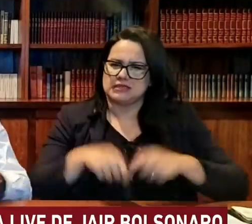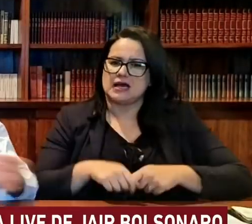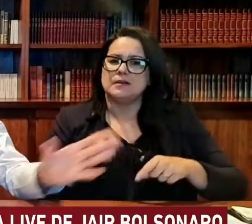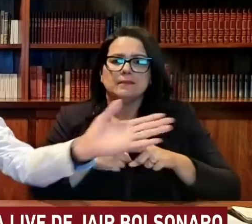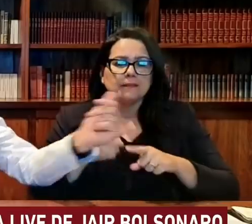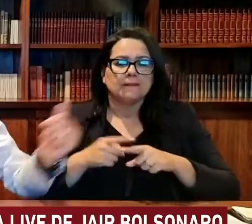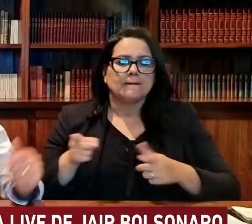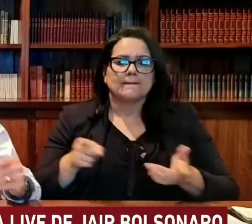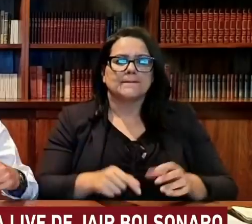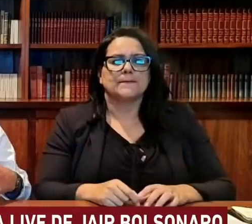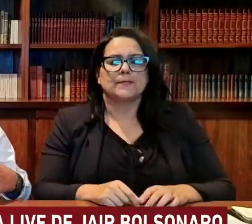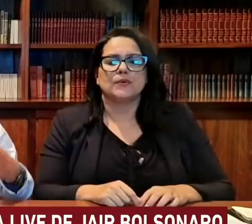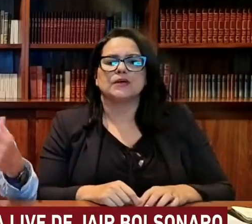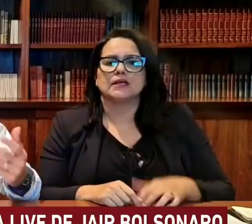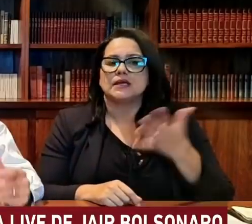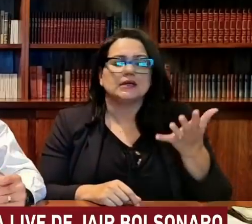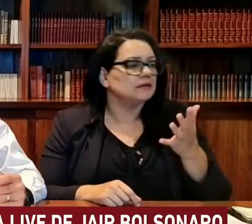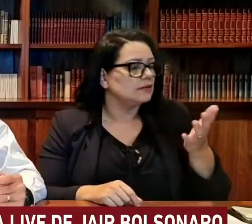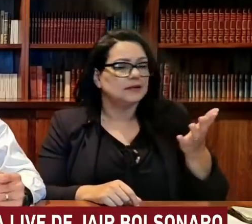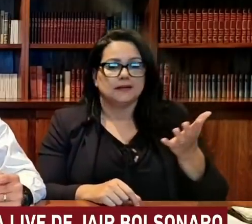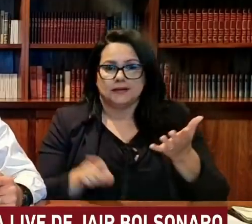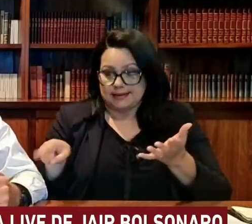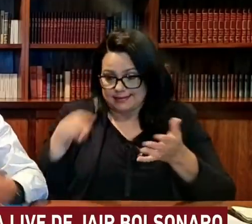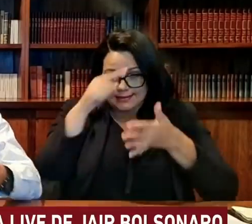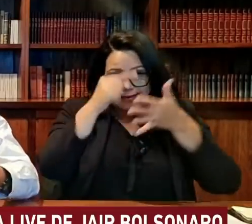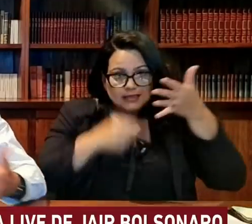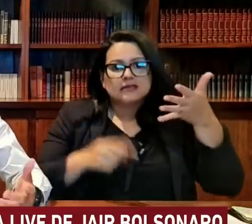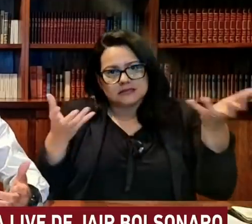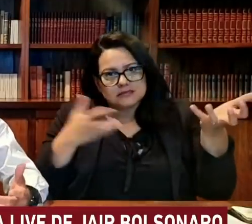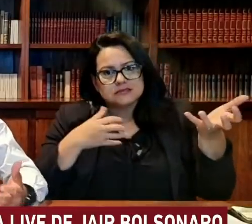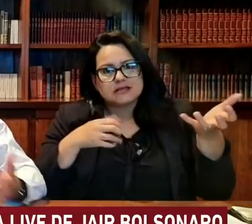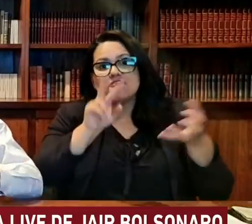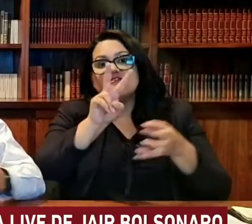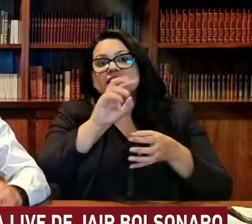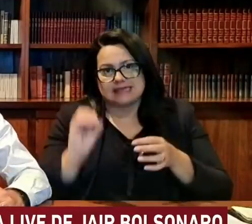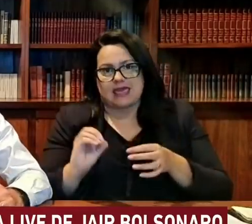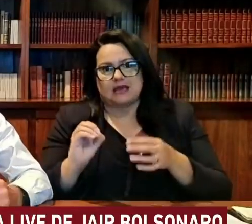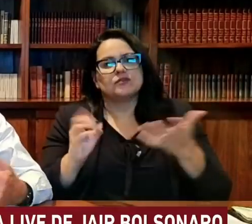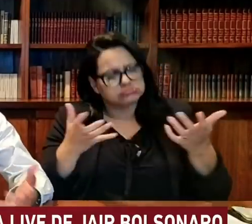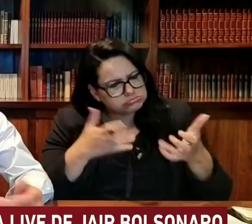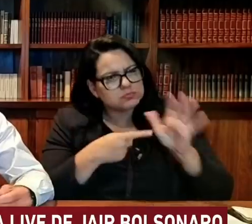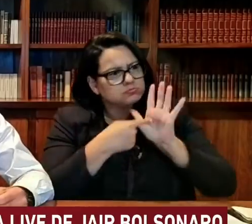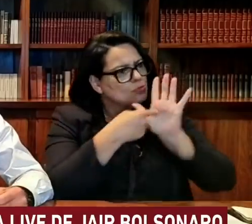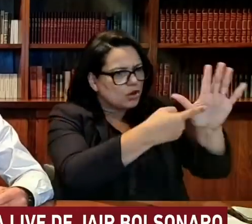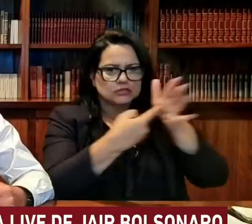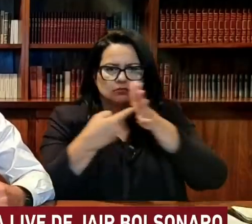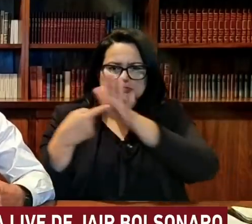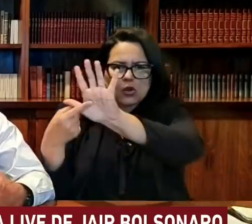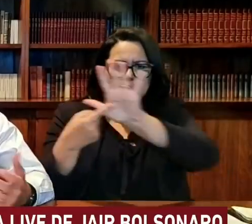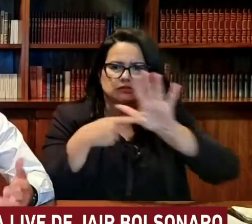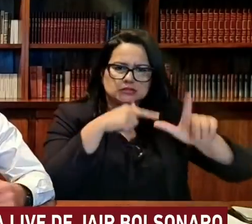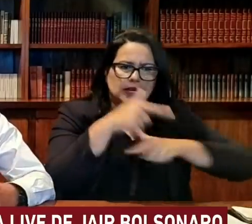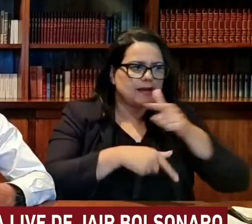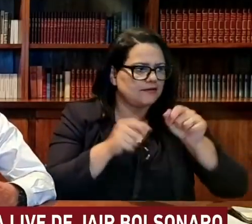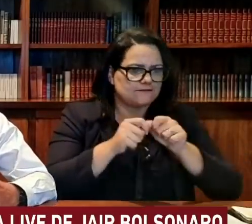com, já sai com V0, vamos assim dizer, aqui do governo, né? Mostrando alguma coisa, o que